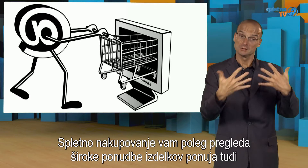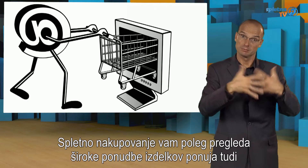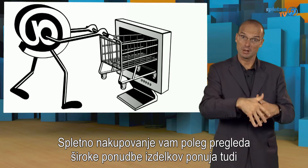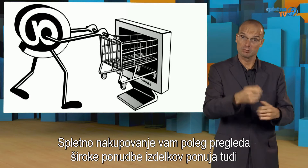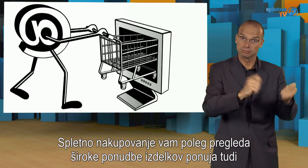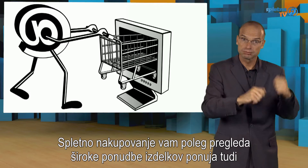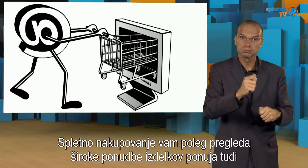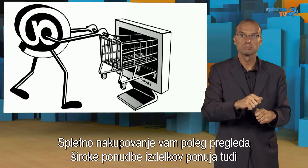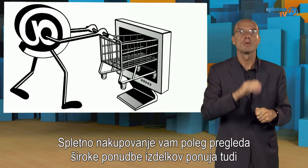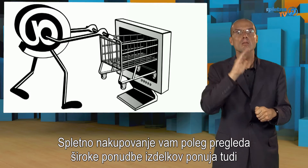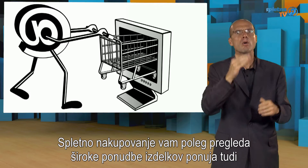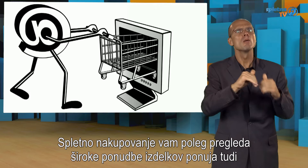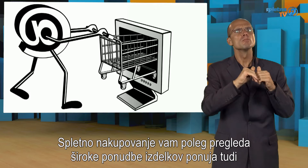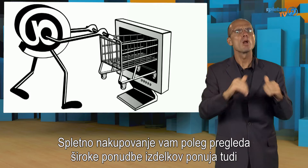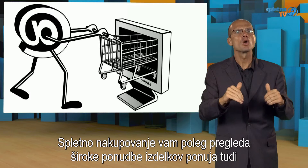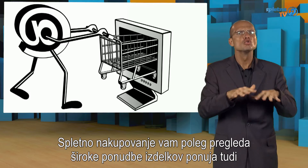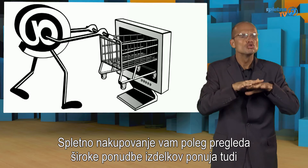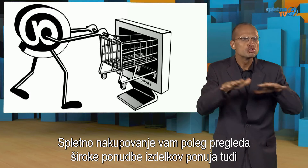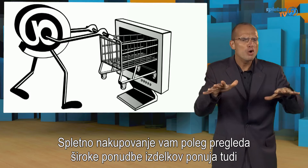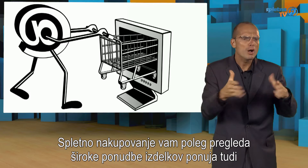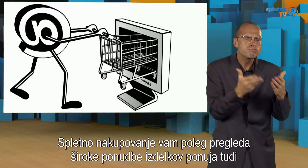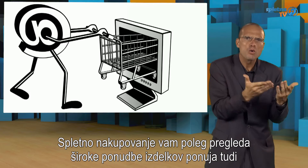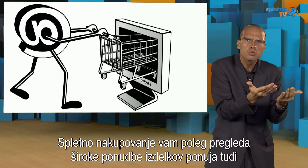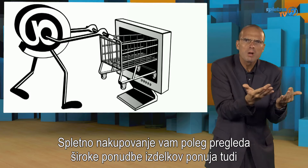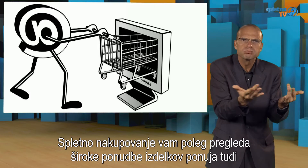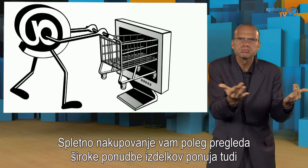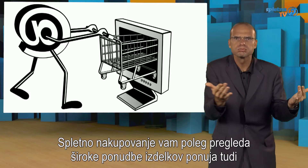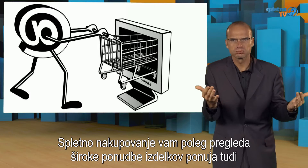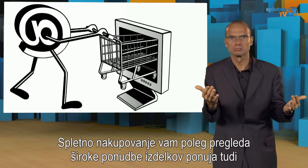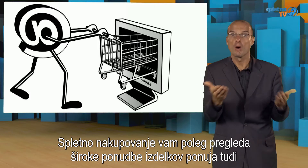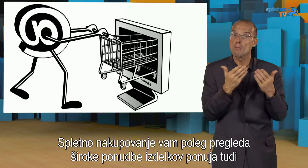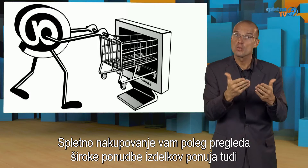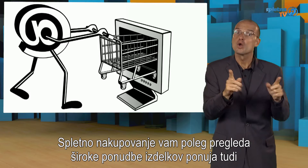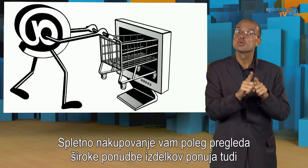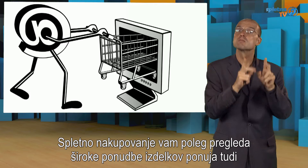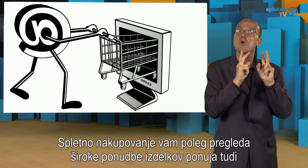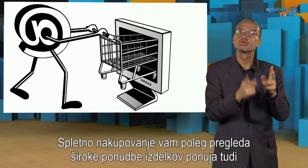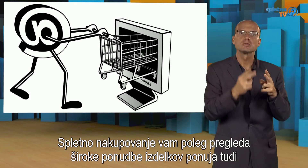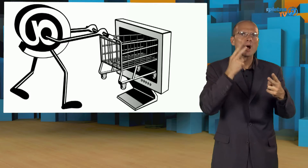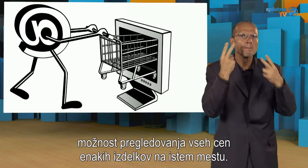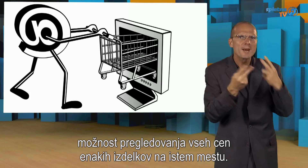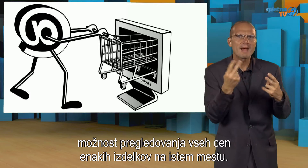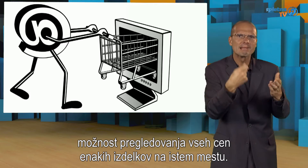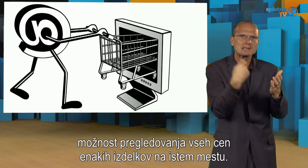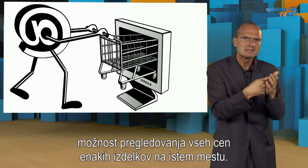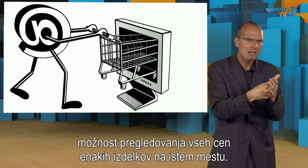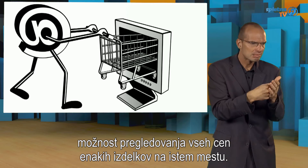Spletno nakupovanje vam poleg pregleda široke ponudbe izdelkov ponuja tudi možnost pregledovanja vseh cen